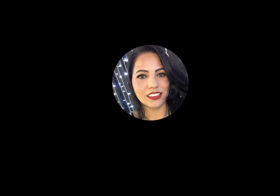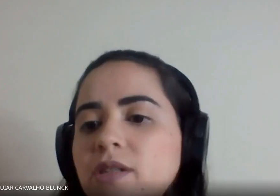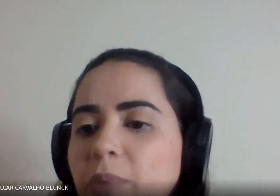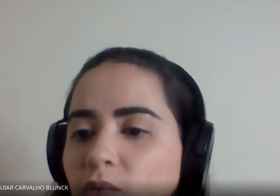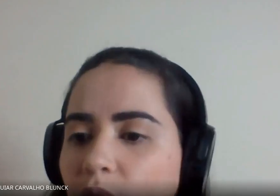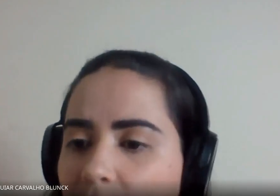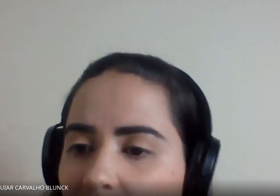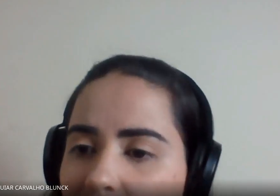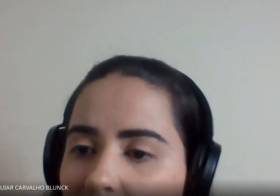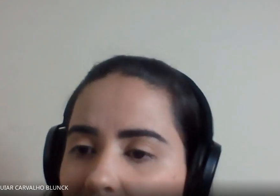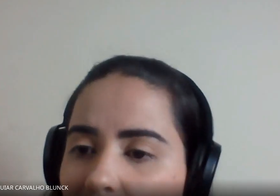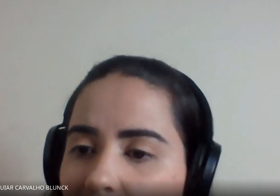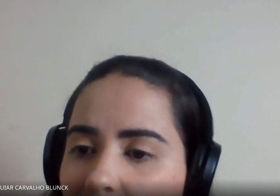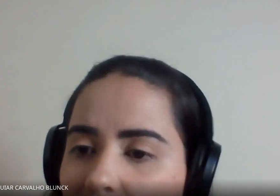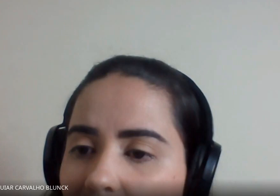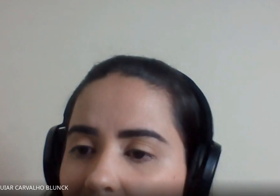A Letícia perguntou aqui, em questão